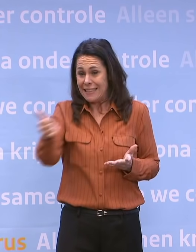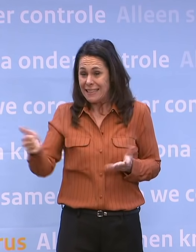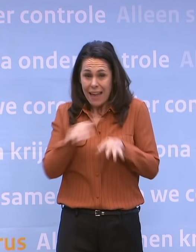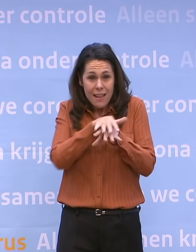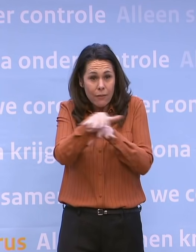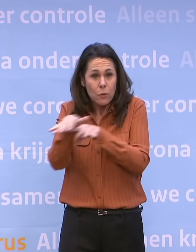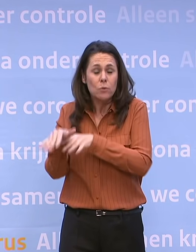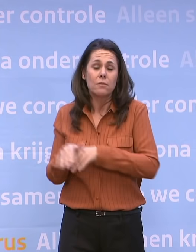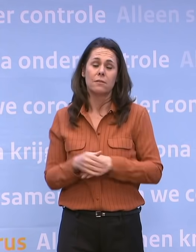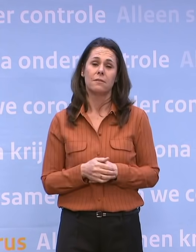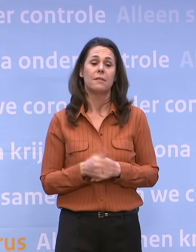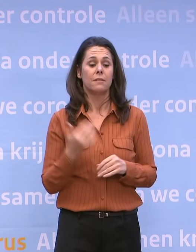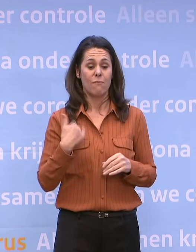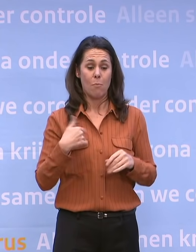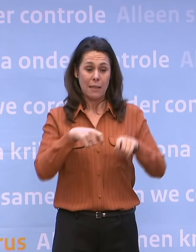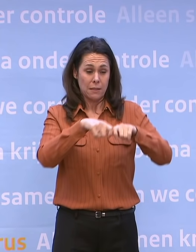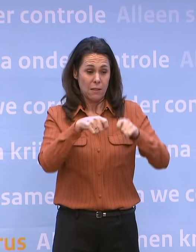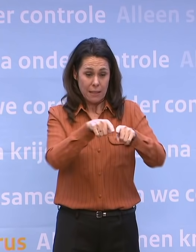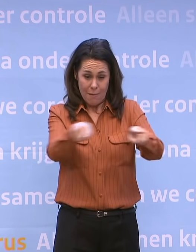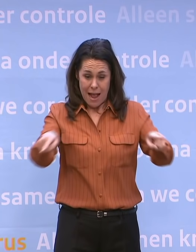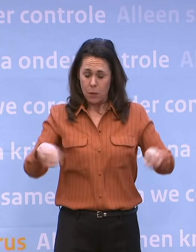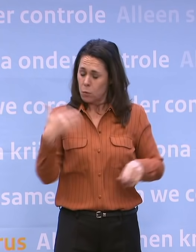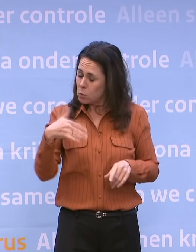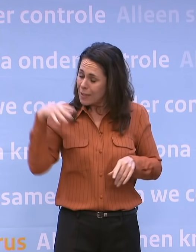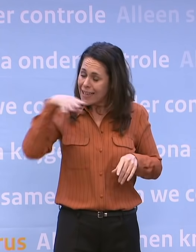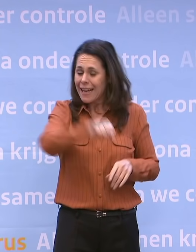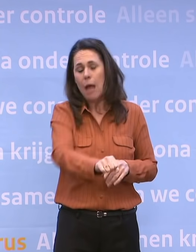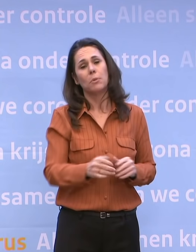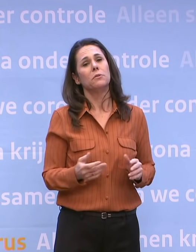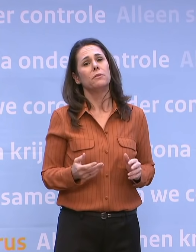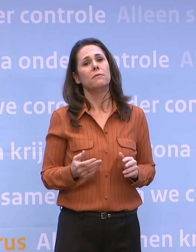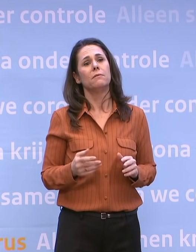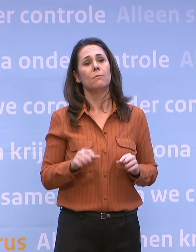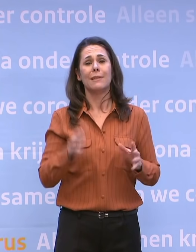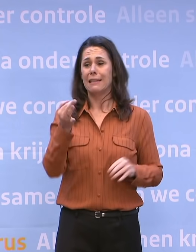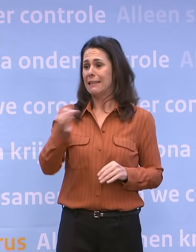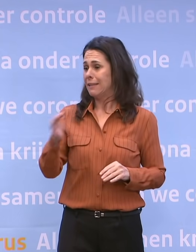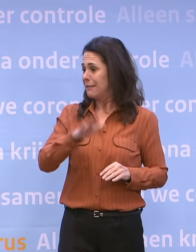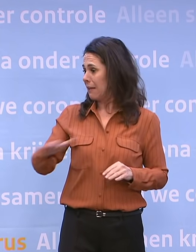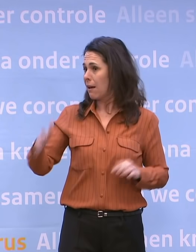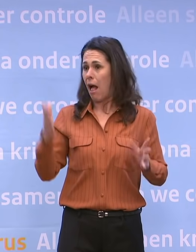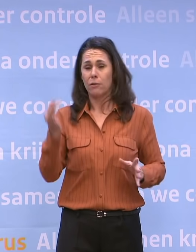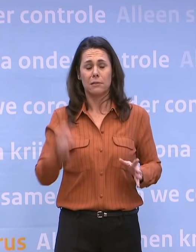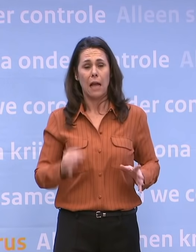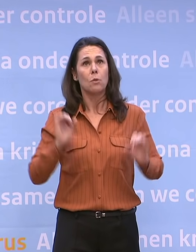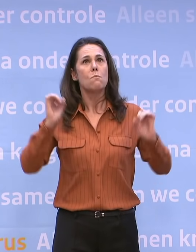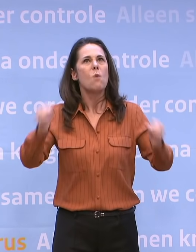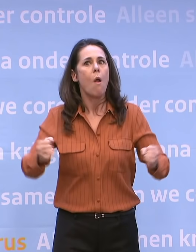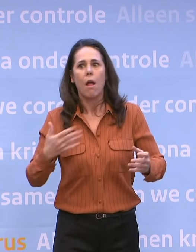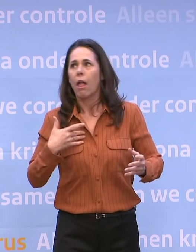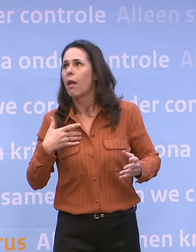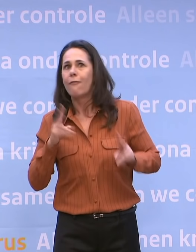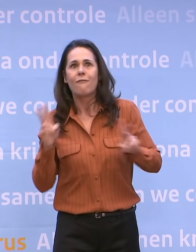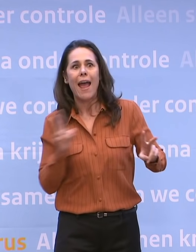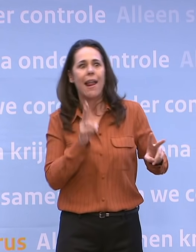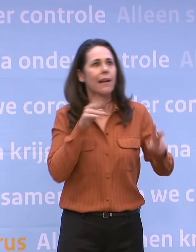voor kwetsbare mensen zijn dit ingrijpende tijden. Kinderen die het thuis al moeilijk hadden en nu de veiligheid van school missen.